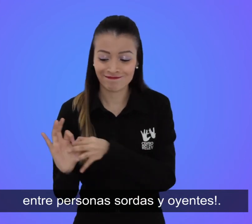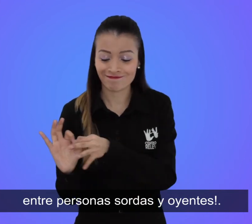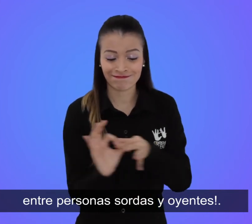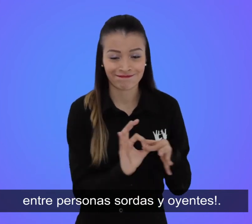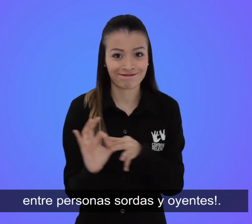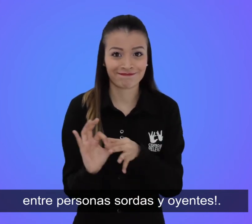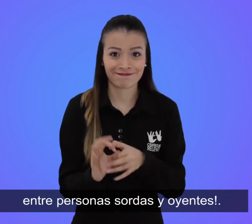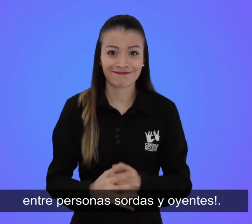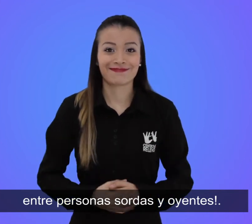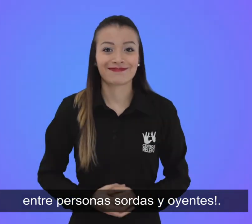¡Gracias!